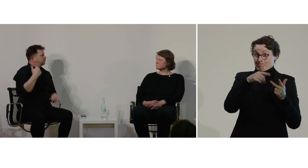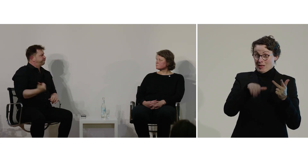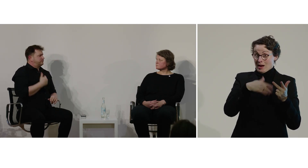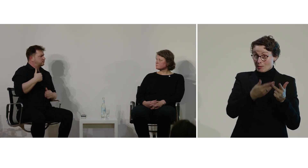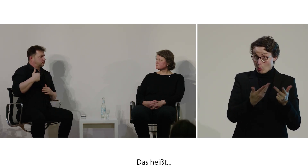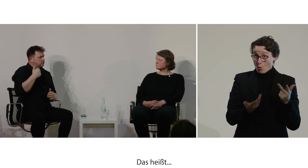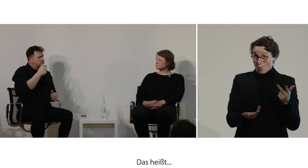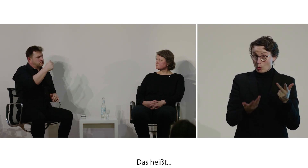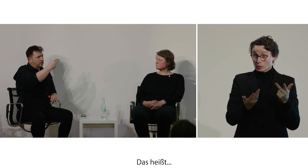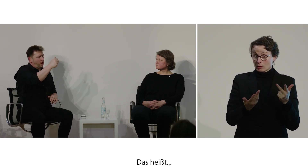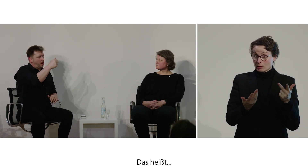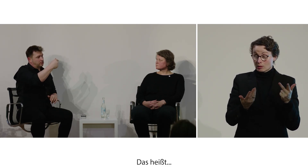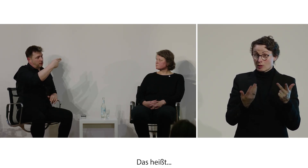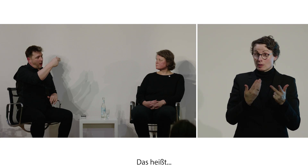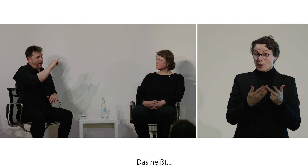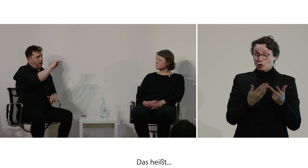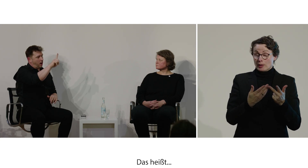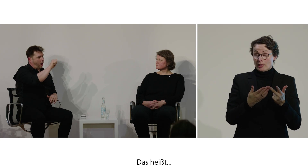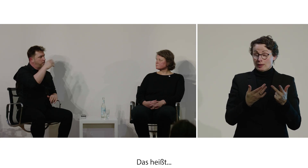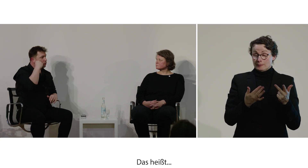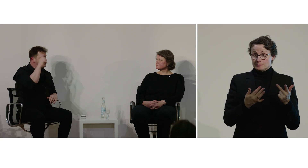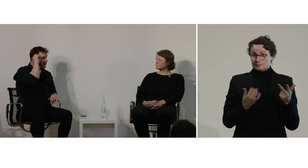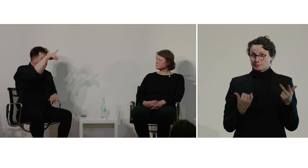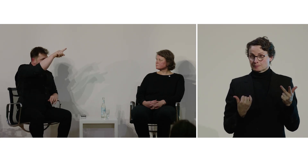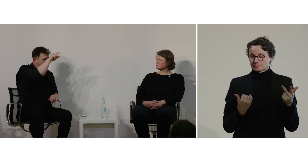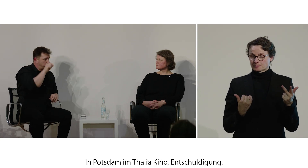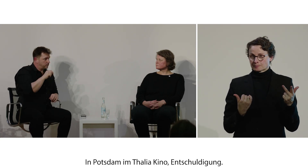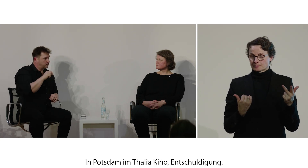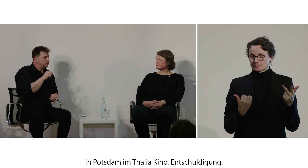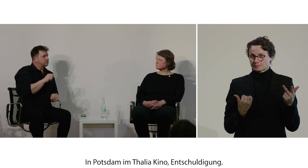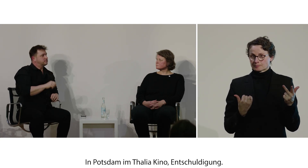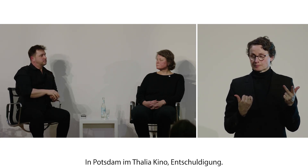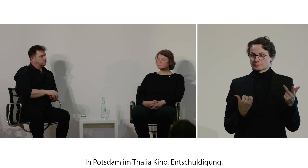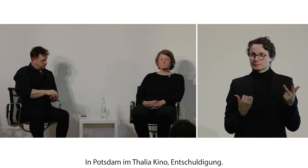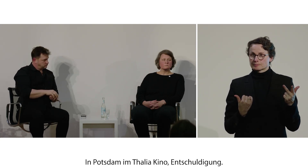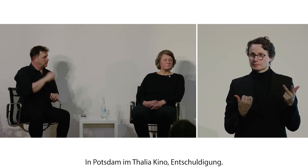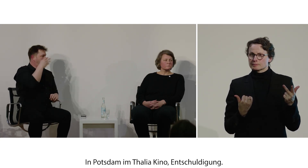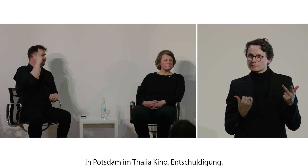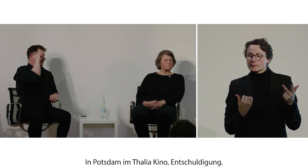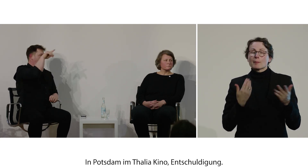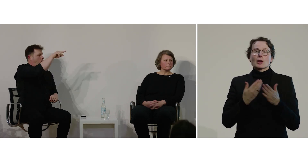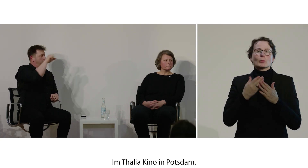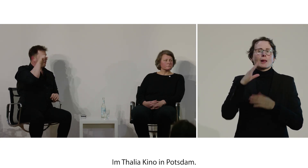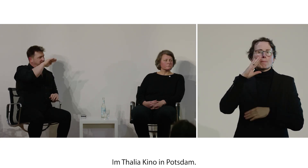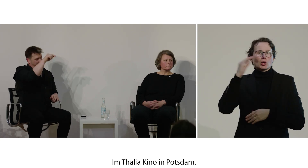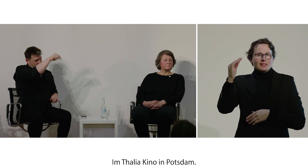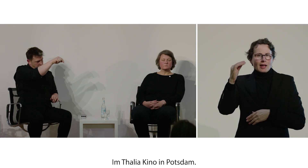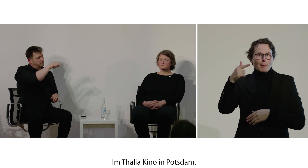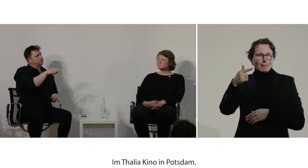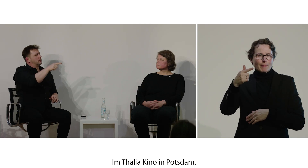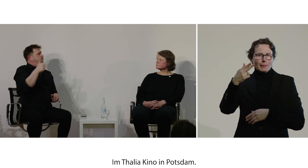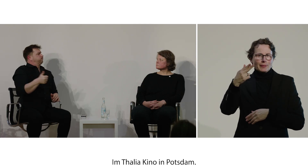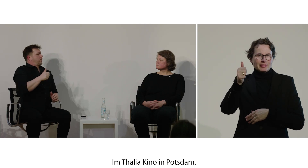im Talia-Kino, Entschuldigung, im